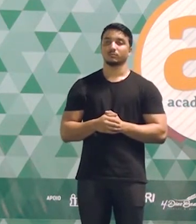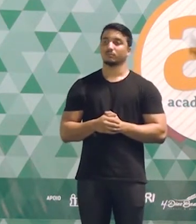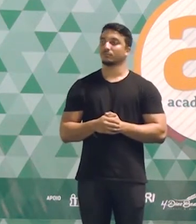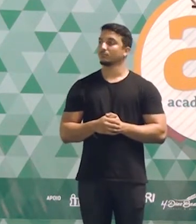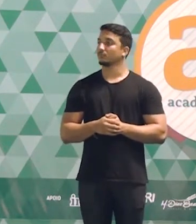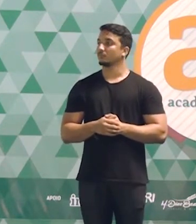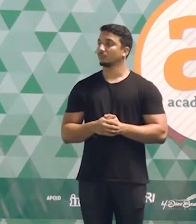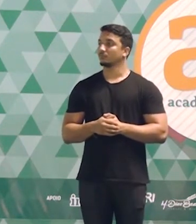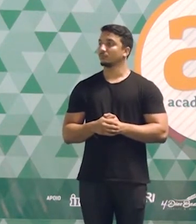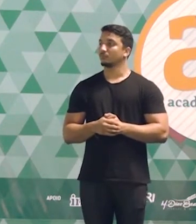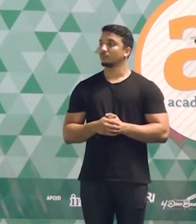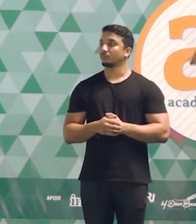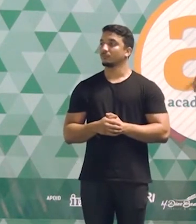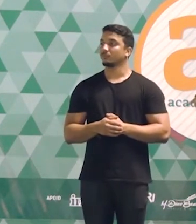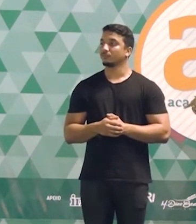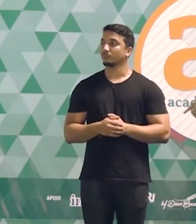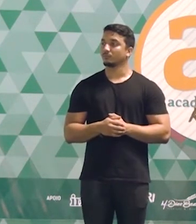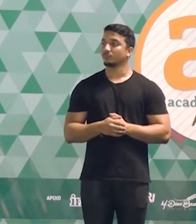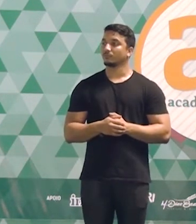meu...